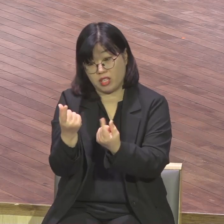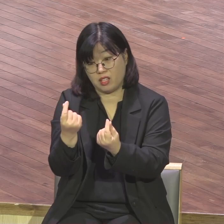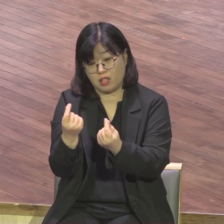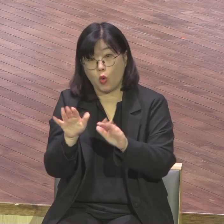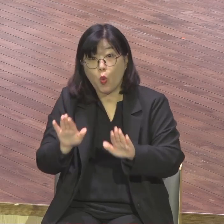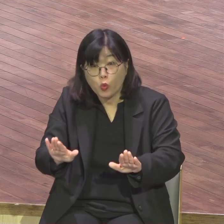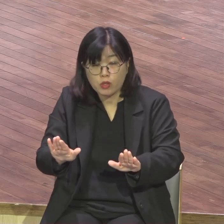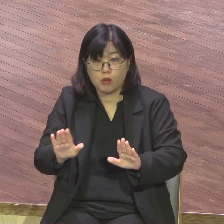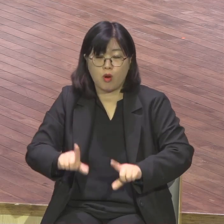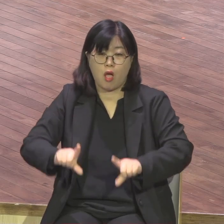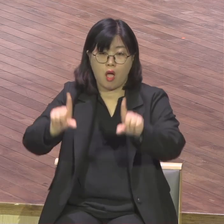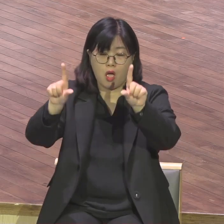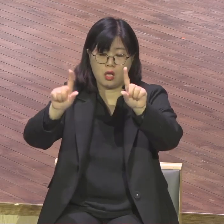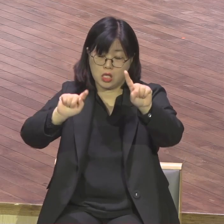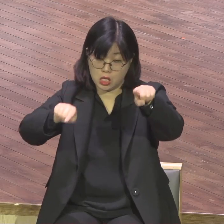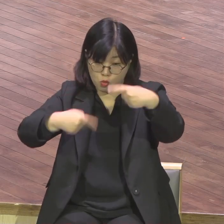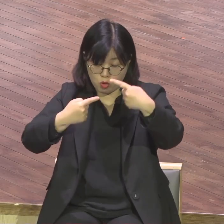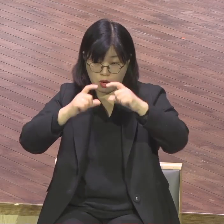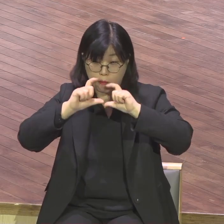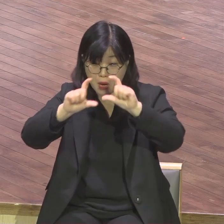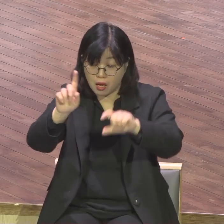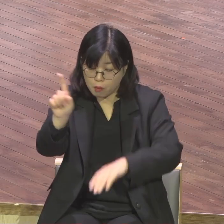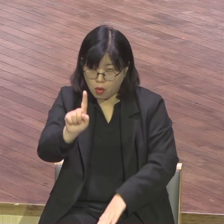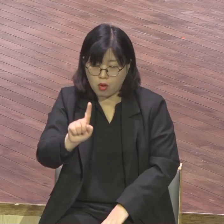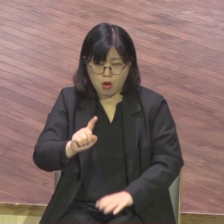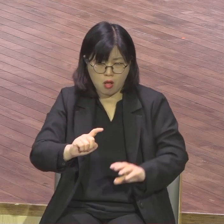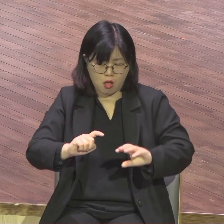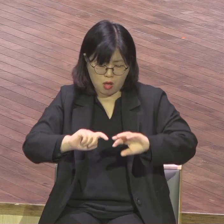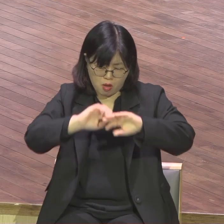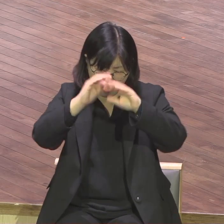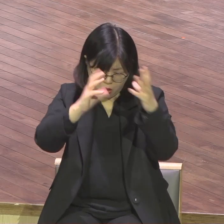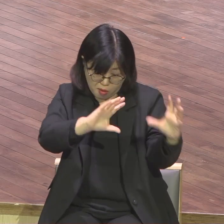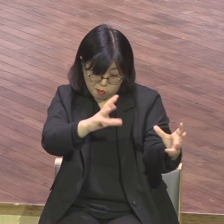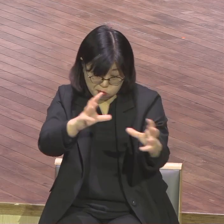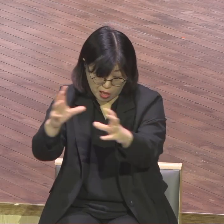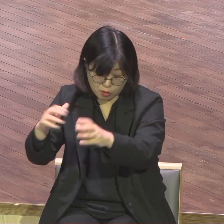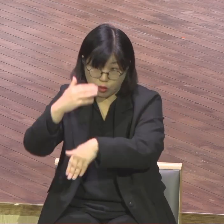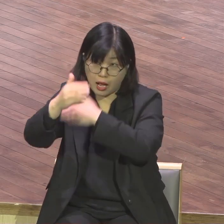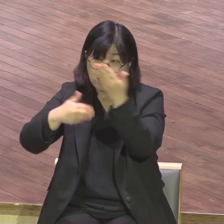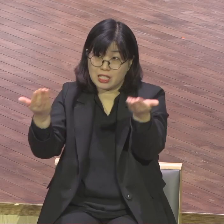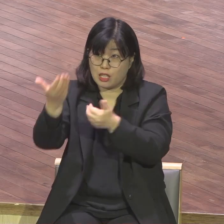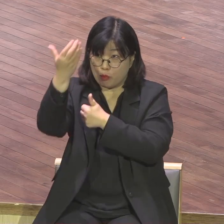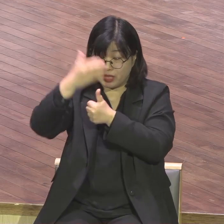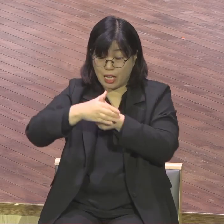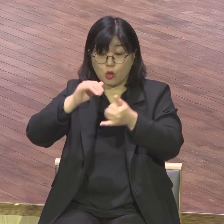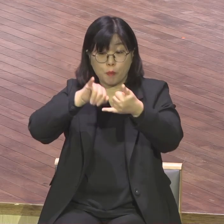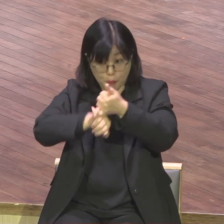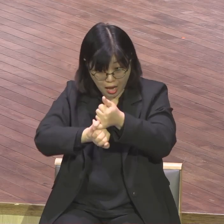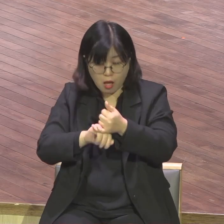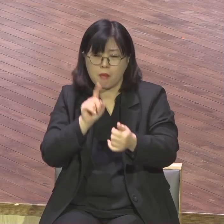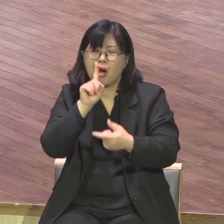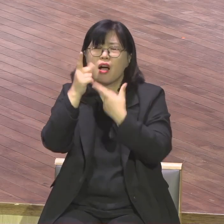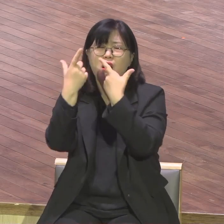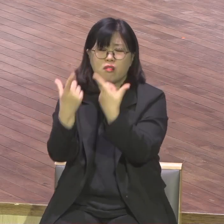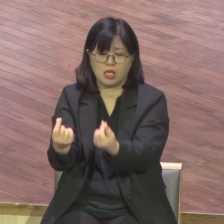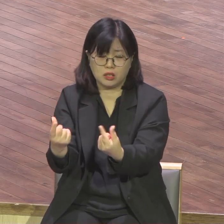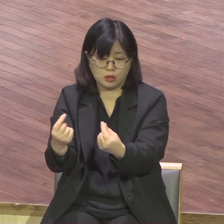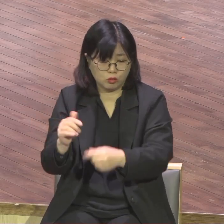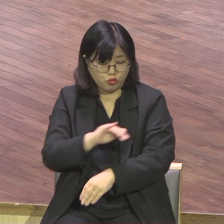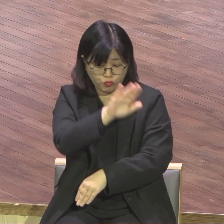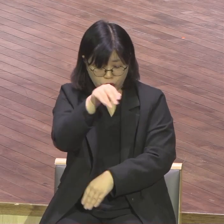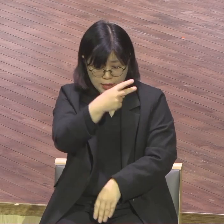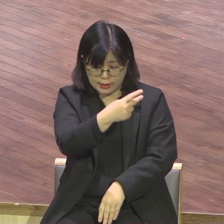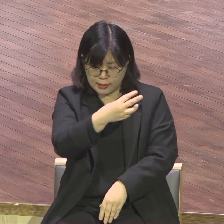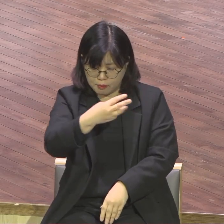것은 그 응답을 누릴 수 있는 영적 시스템을 그렇게 갖추라라는 말씀입니다. 여기에